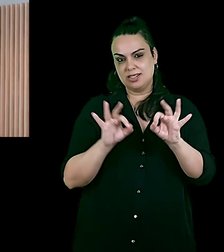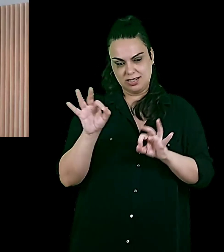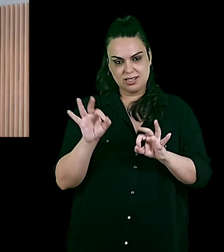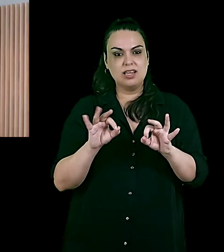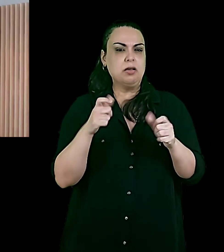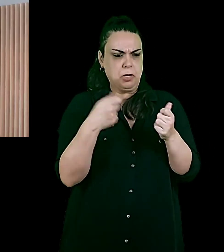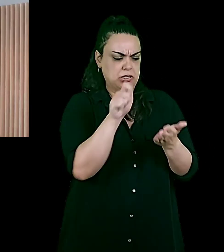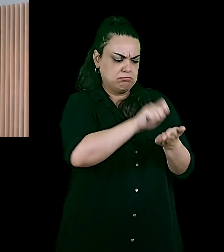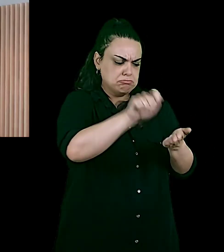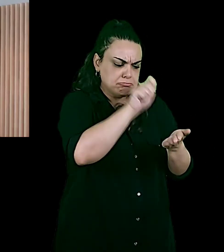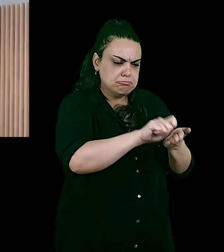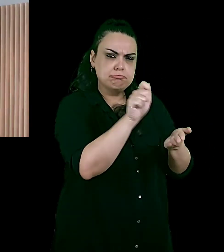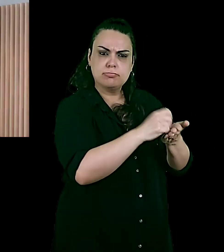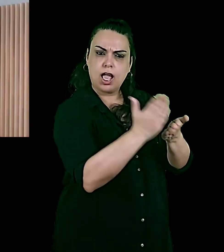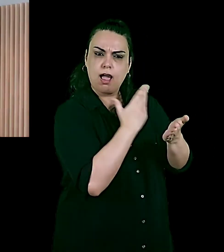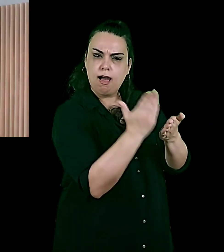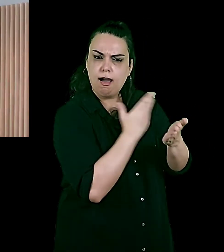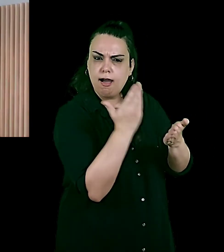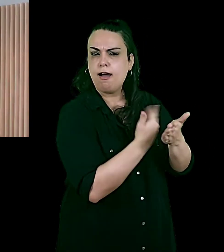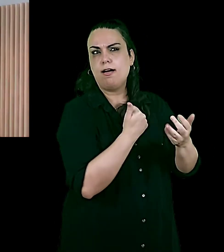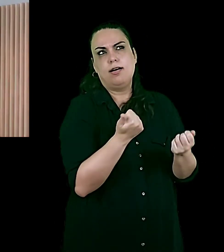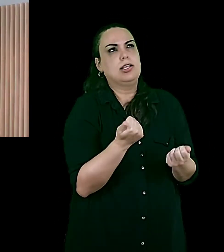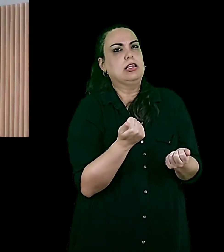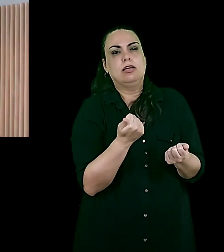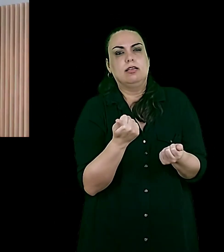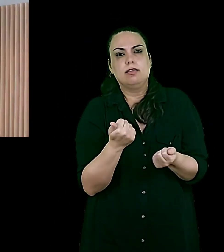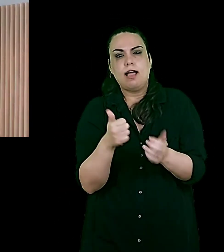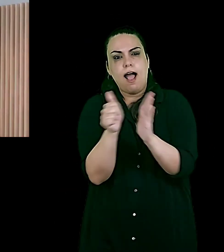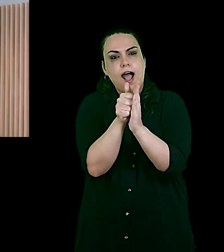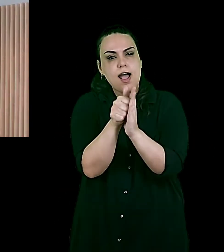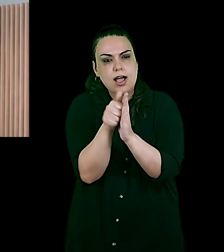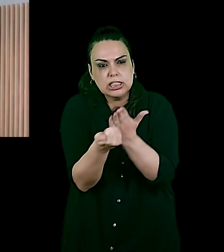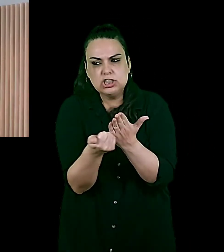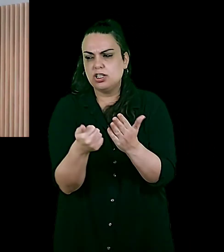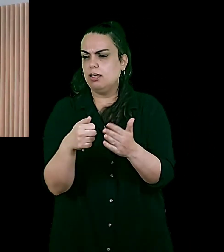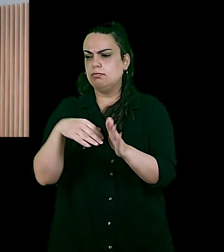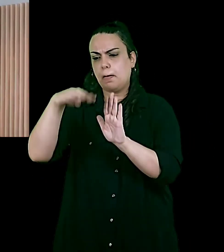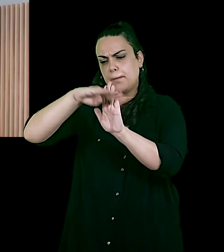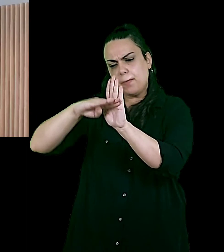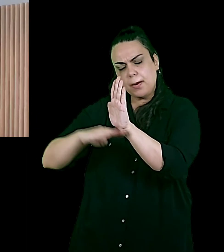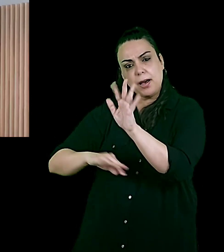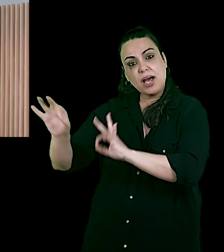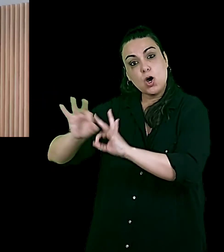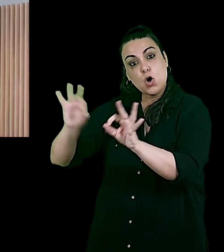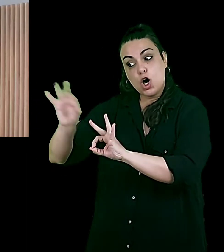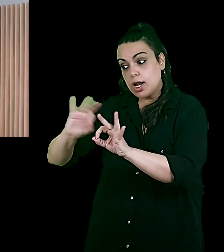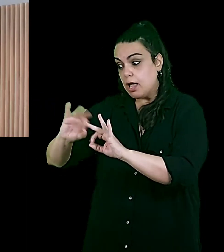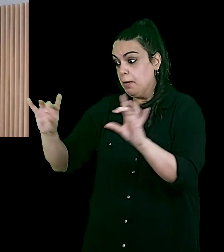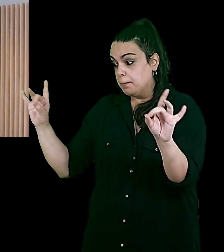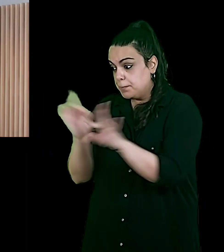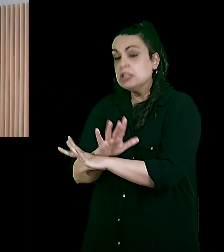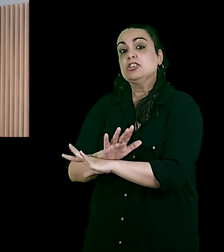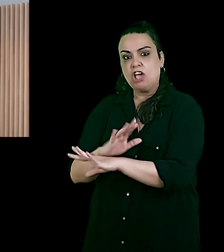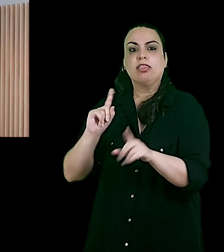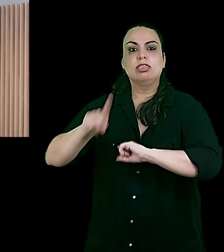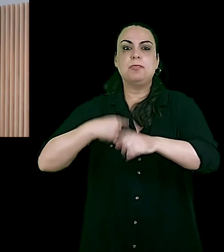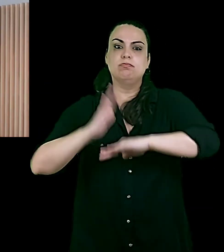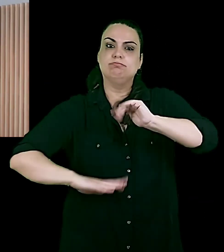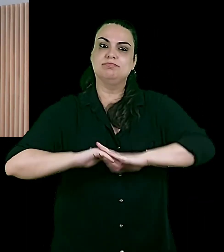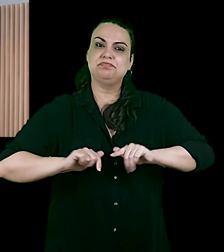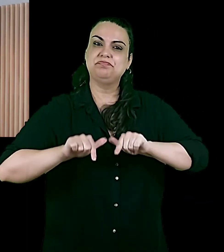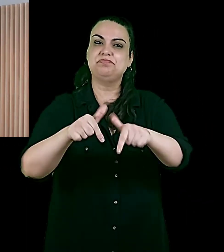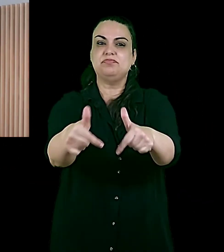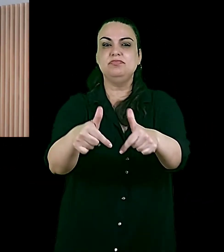num bloco de notas, num caderno de tarefas, numa agenda. aquilo que a gente vai fazer do lado de fora. Por que